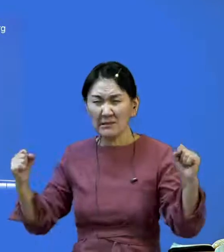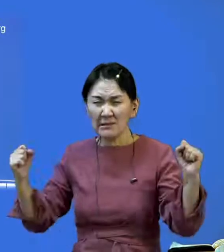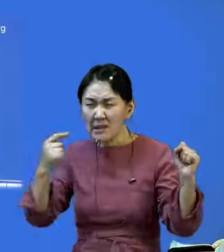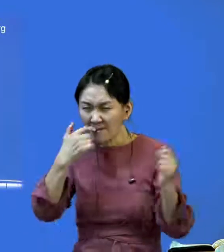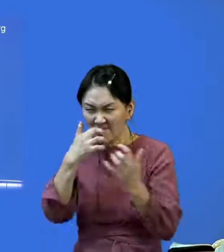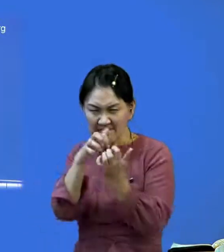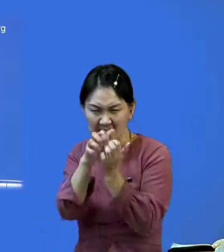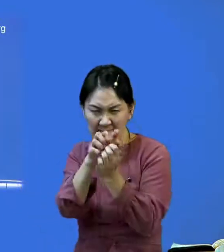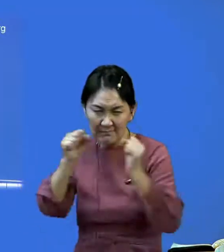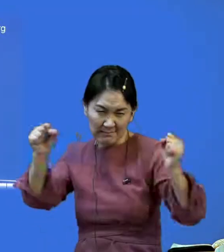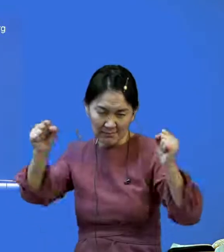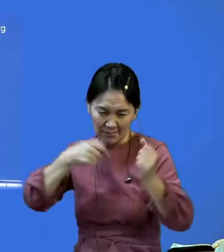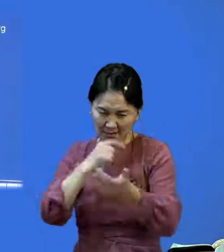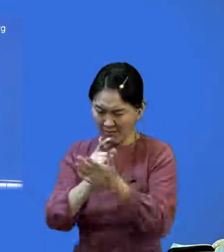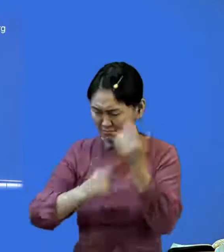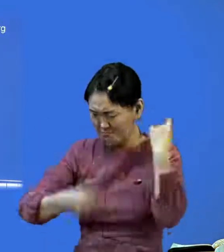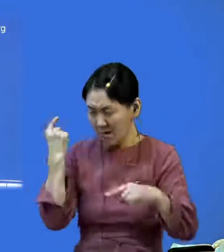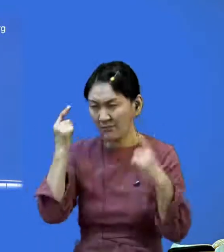зугаал.